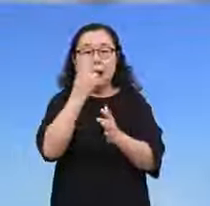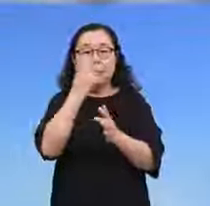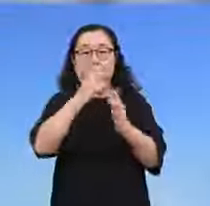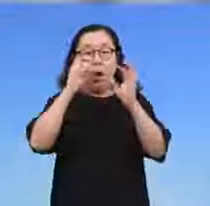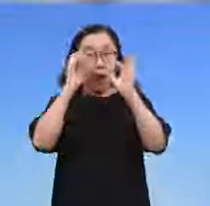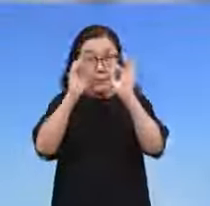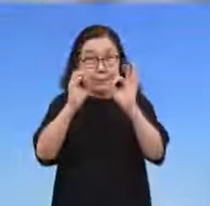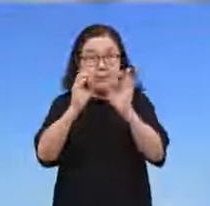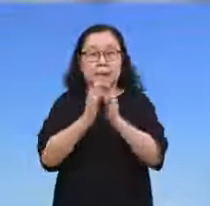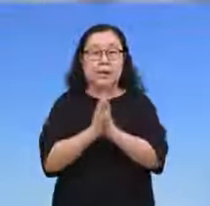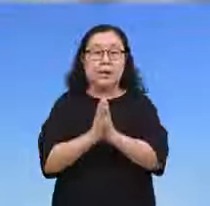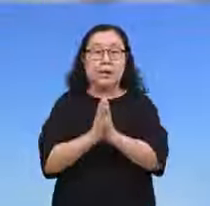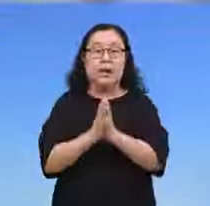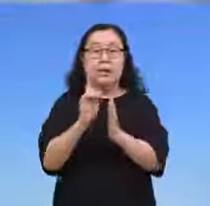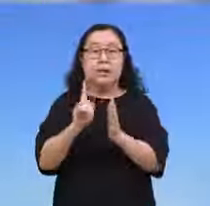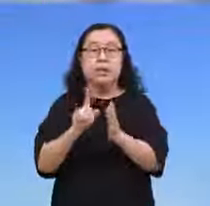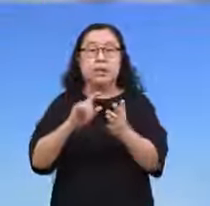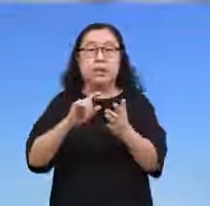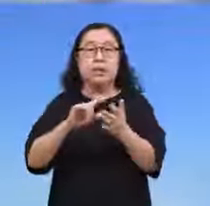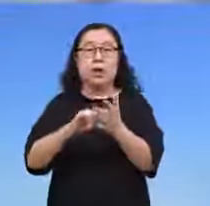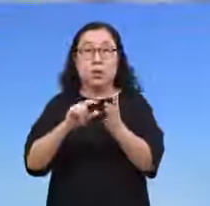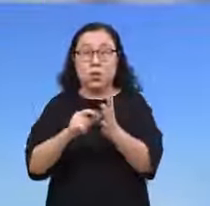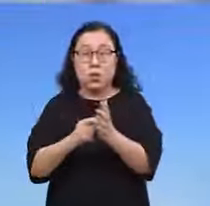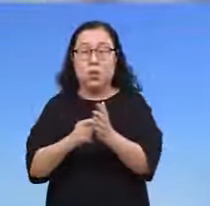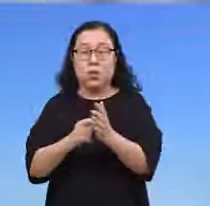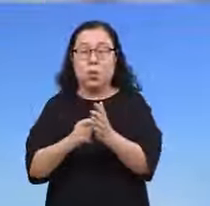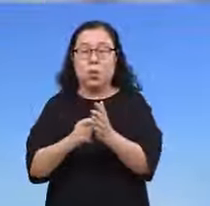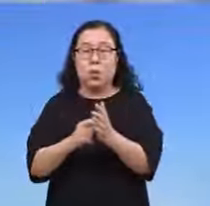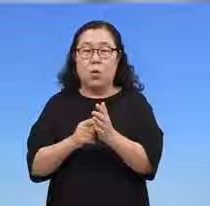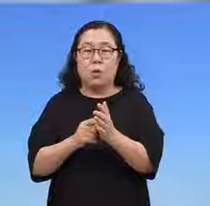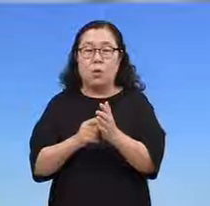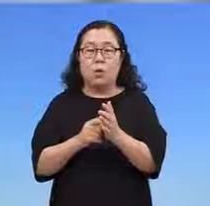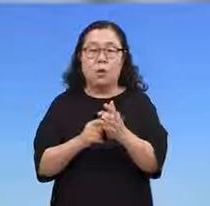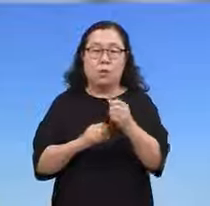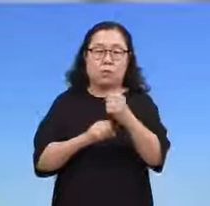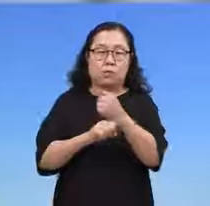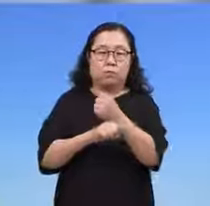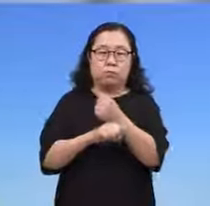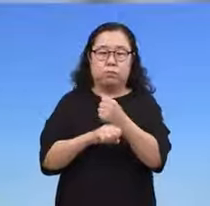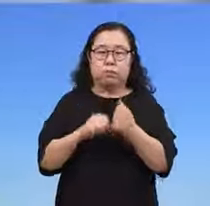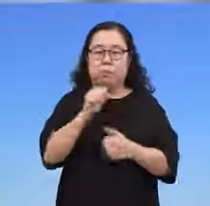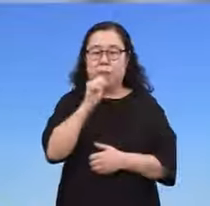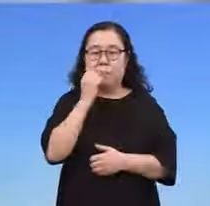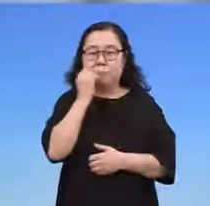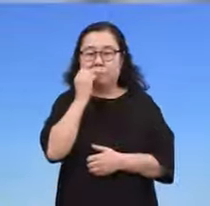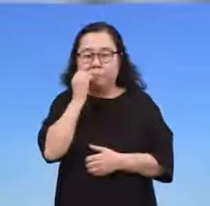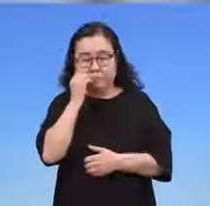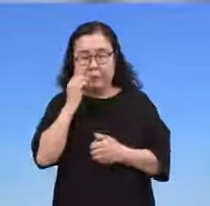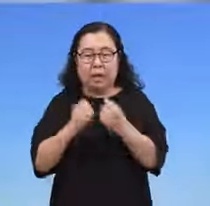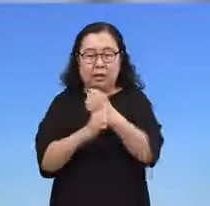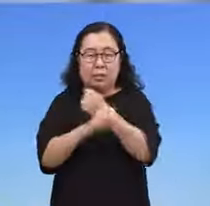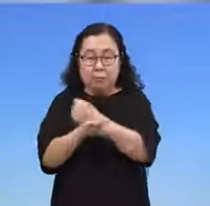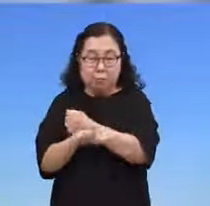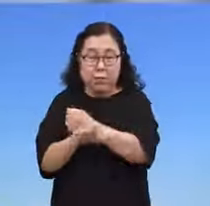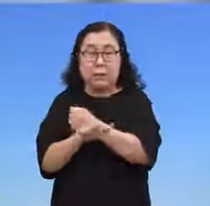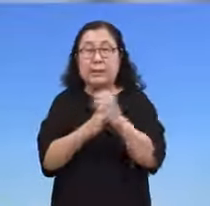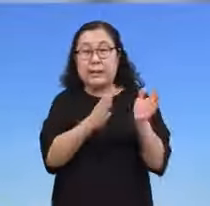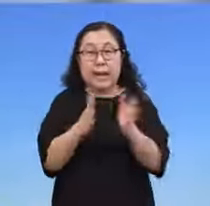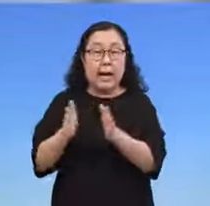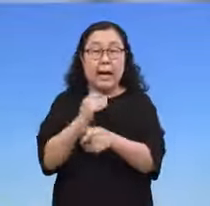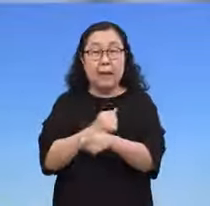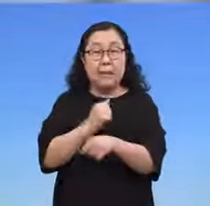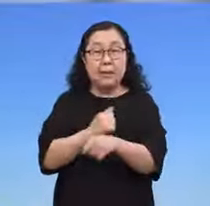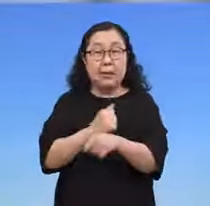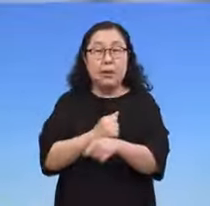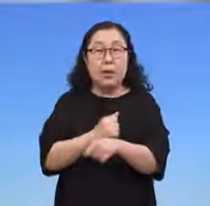이 정도 전신갑주라고 하면은 뭐 거의 완벽한 무장 아닙니까? 한 개인으로서 이 이상 더 갖출 게